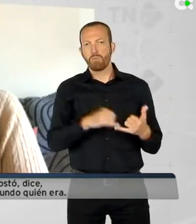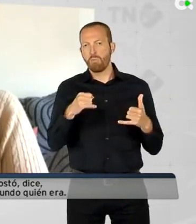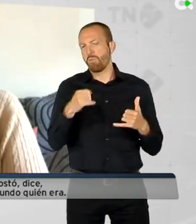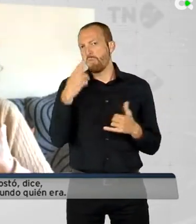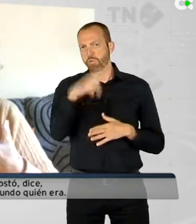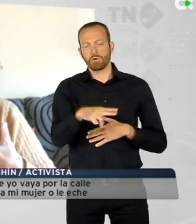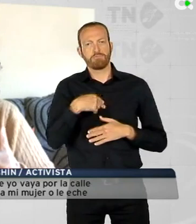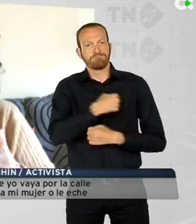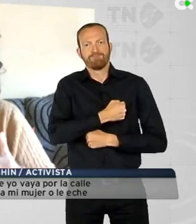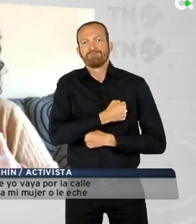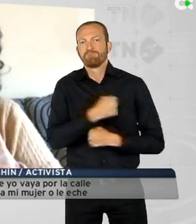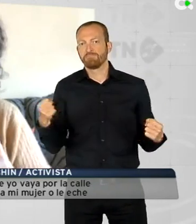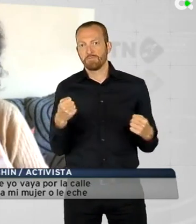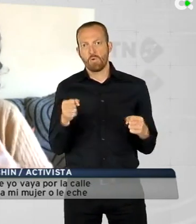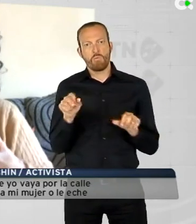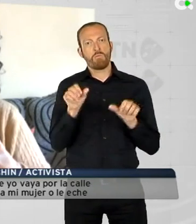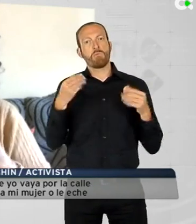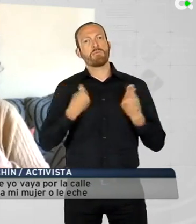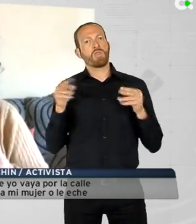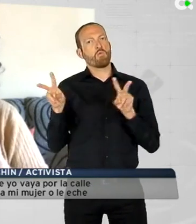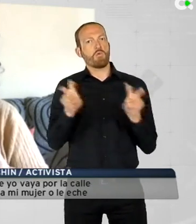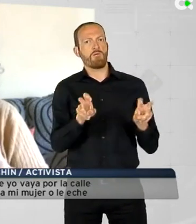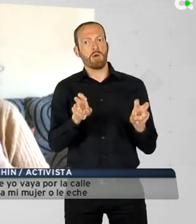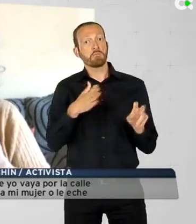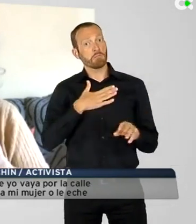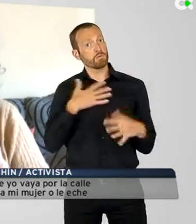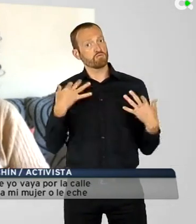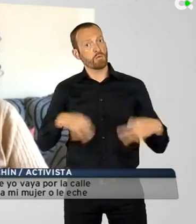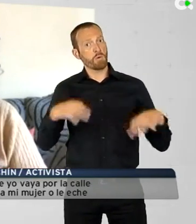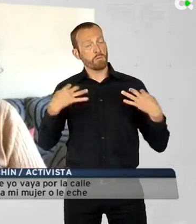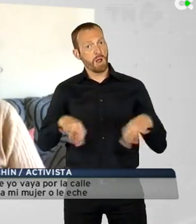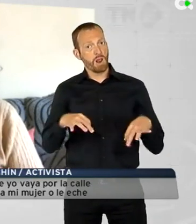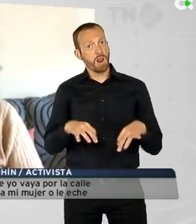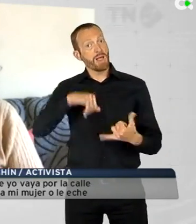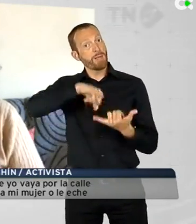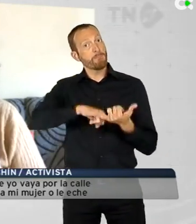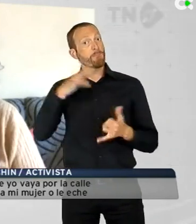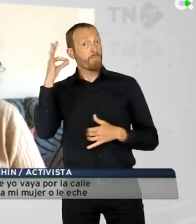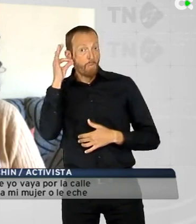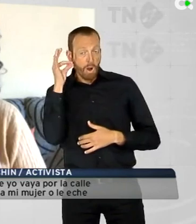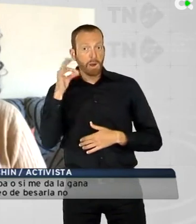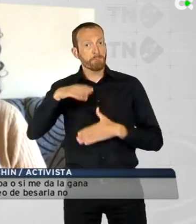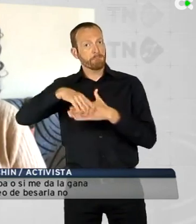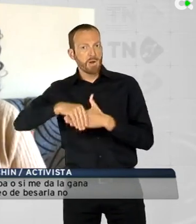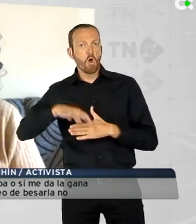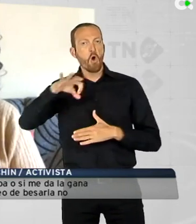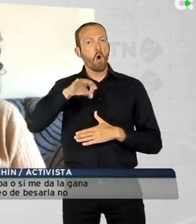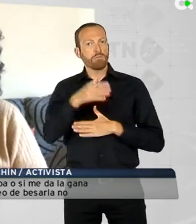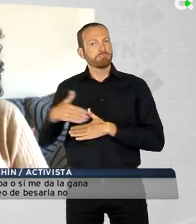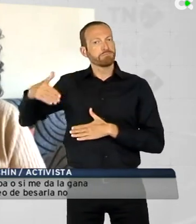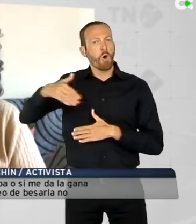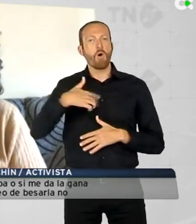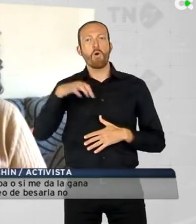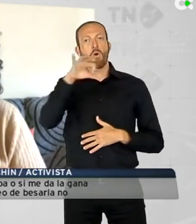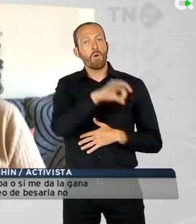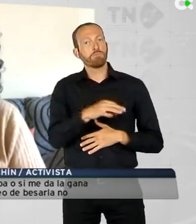mundo quién era. Como que yo veo natural que yo vaya por la calle, le coja la mano a mi mujer, o le eche el brazo por arriba, o si